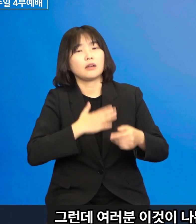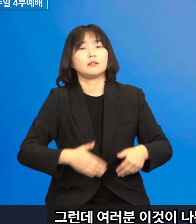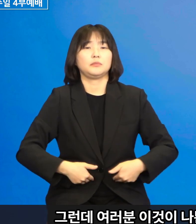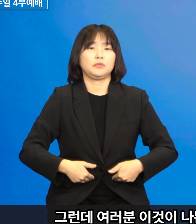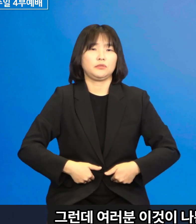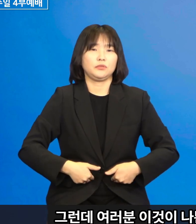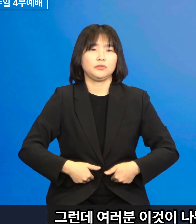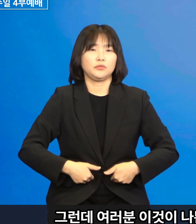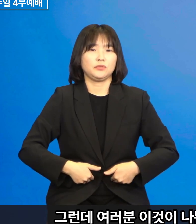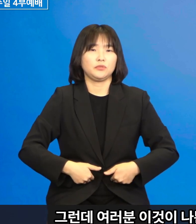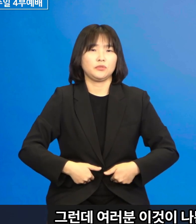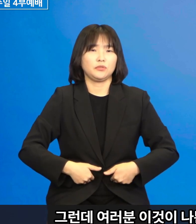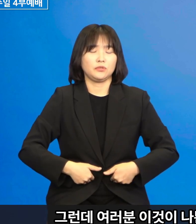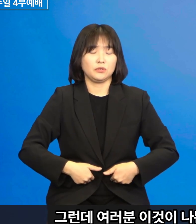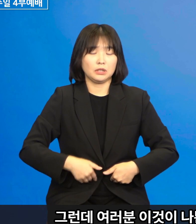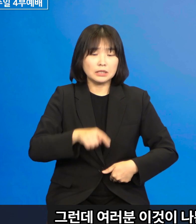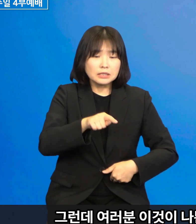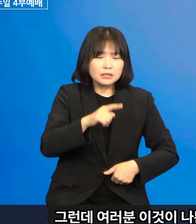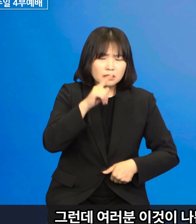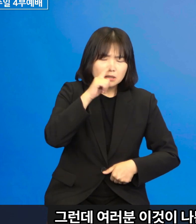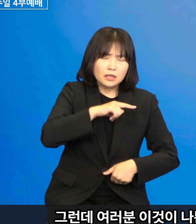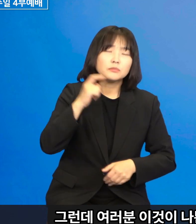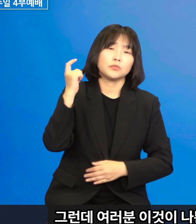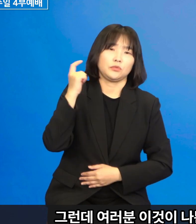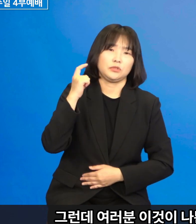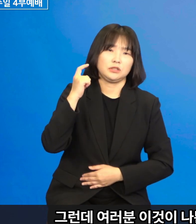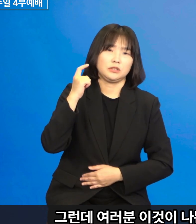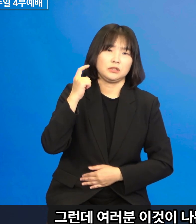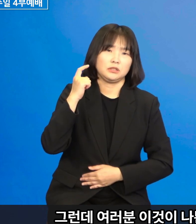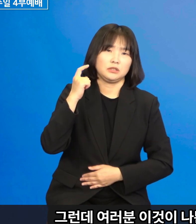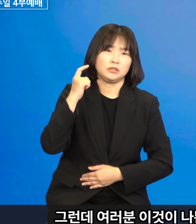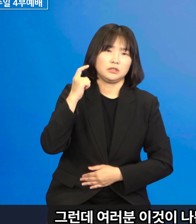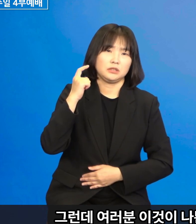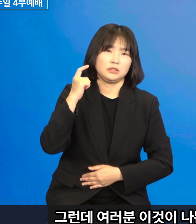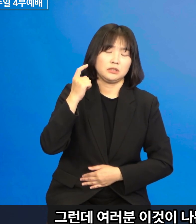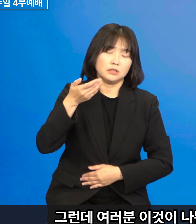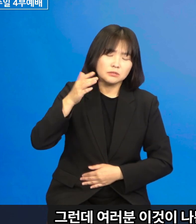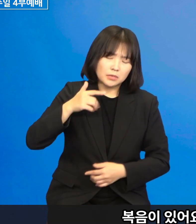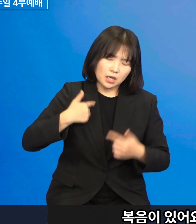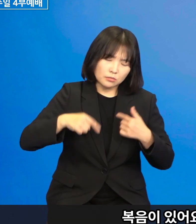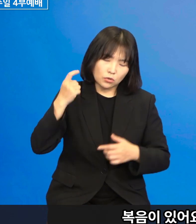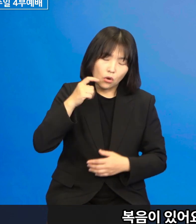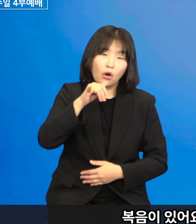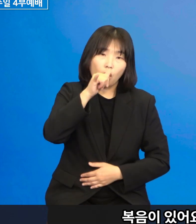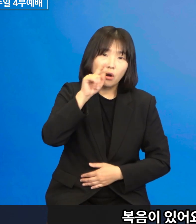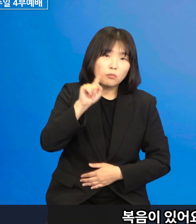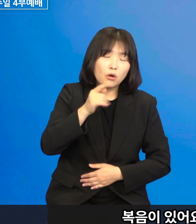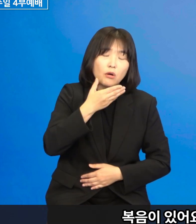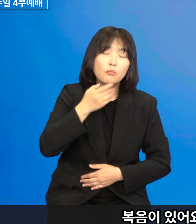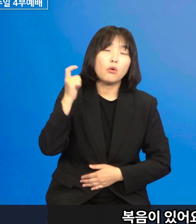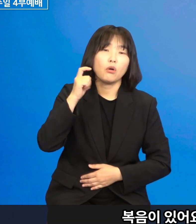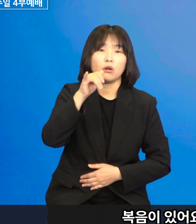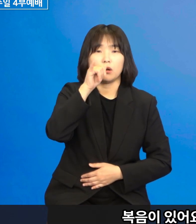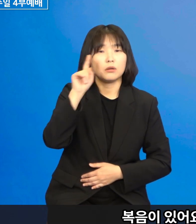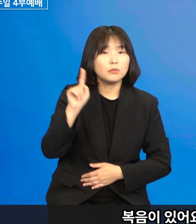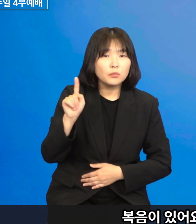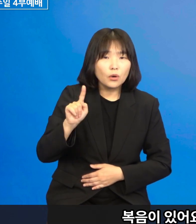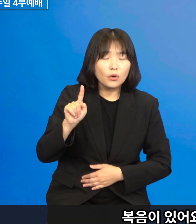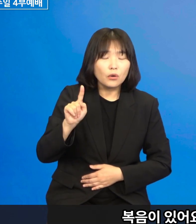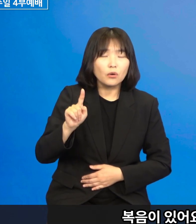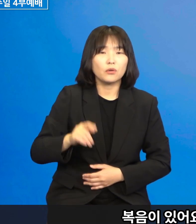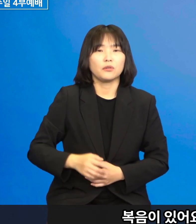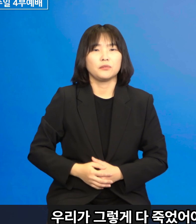근데 여러분, 이것이 나쁜 소식인데 기쁜 소식이 있어요. 복음이 있어요. 뭐가